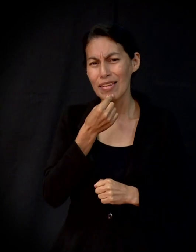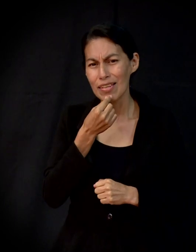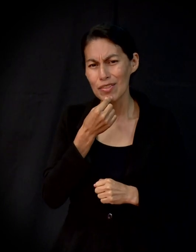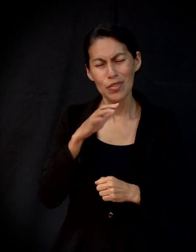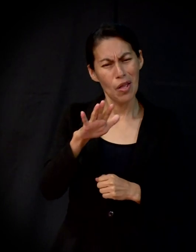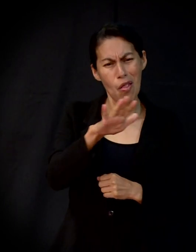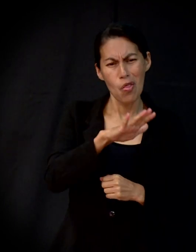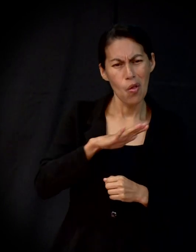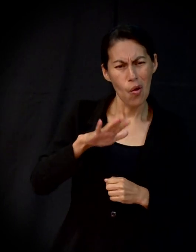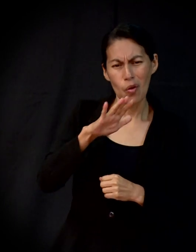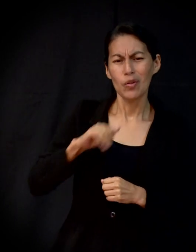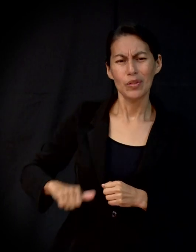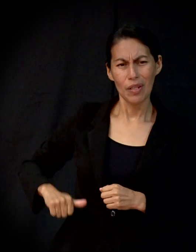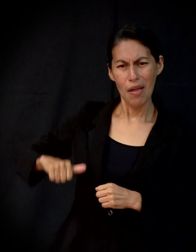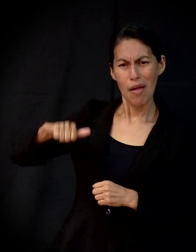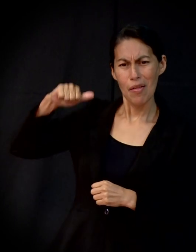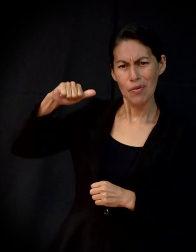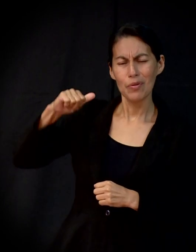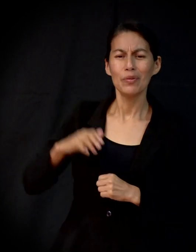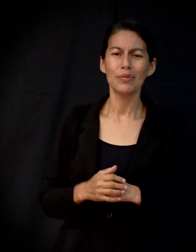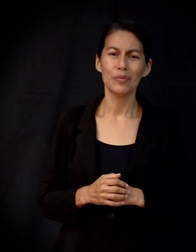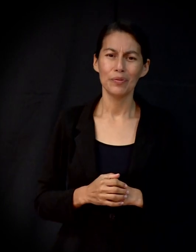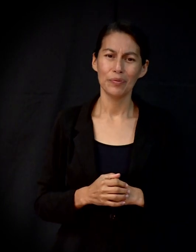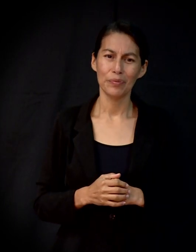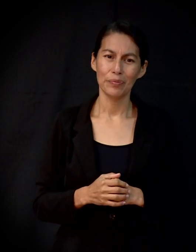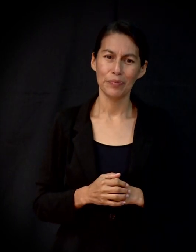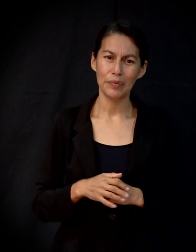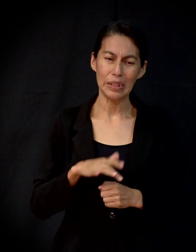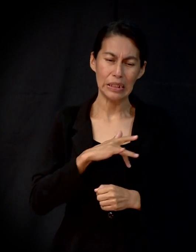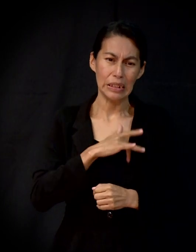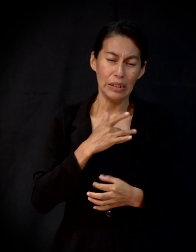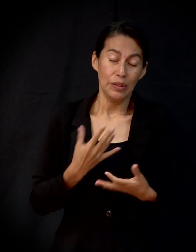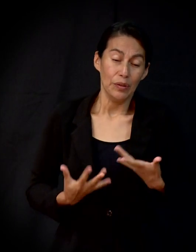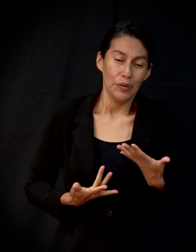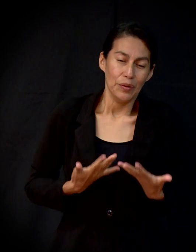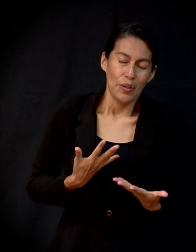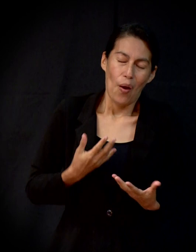los niños, todos podemos orar con esa comunidad.